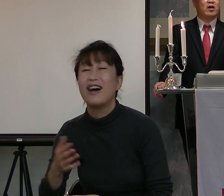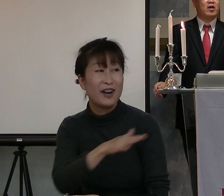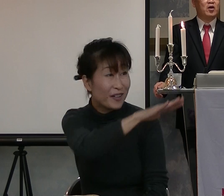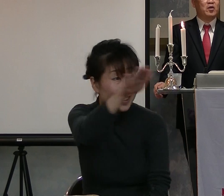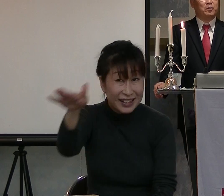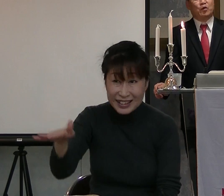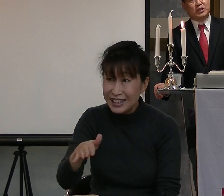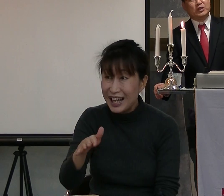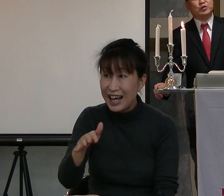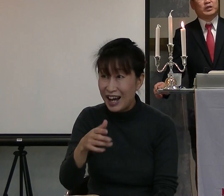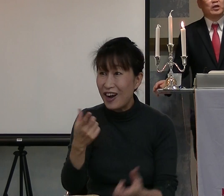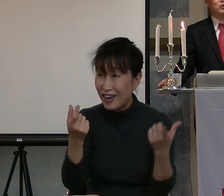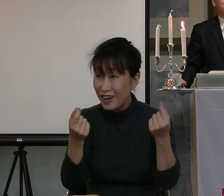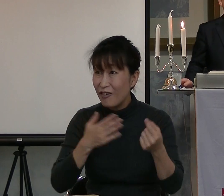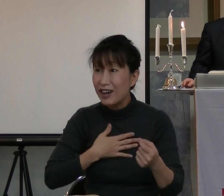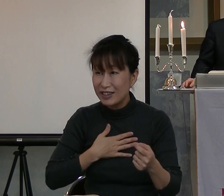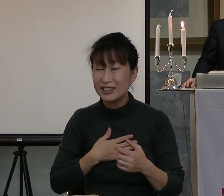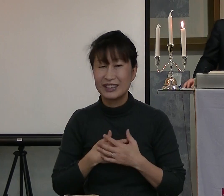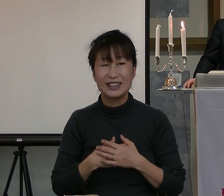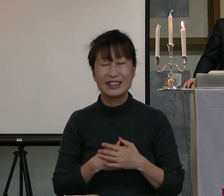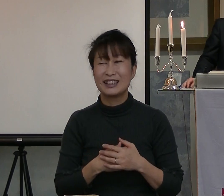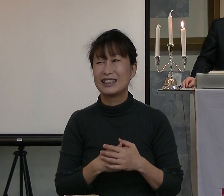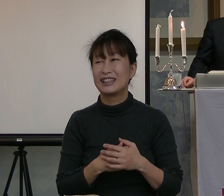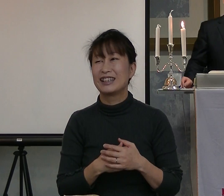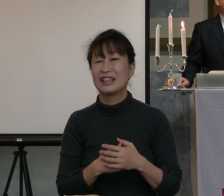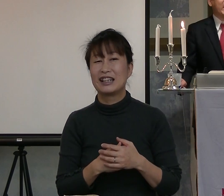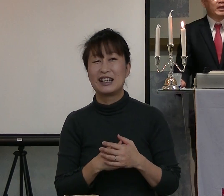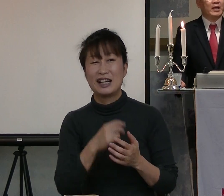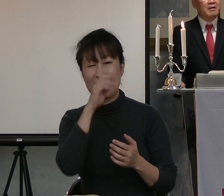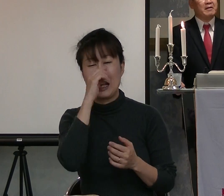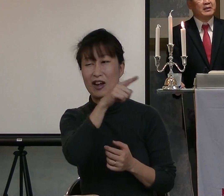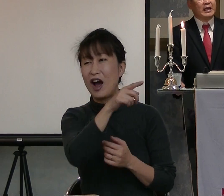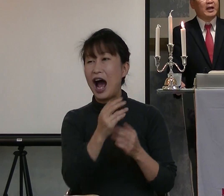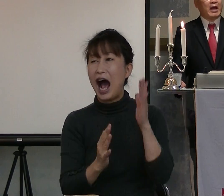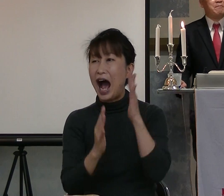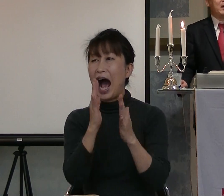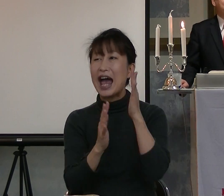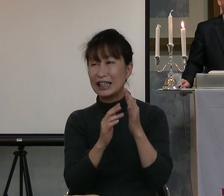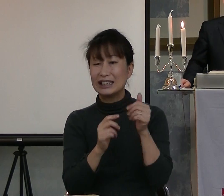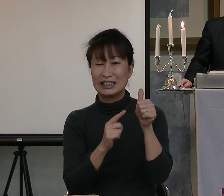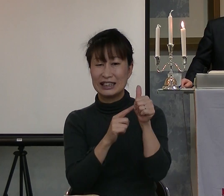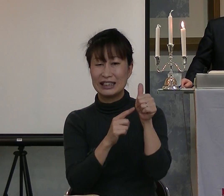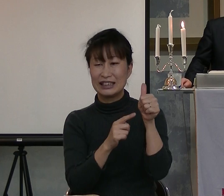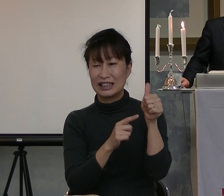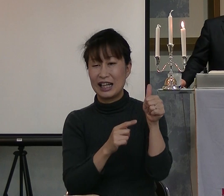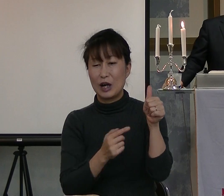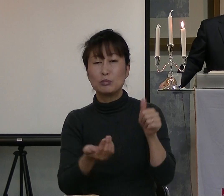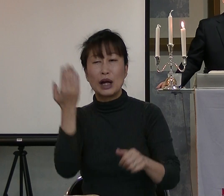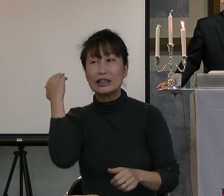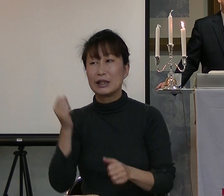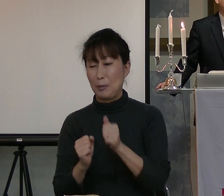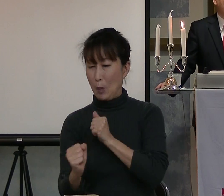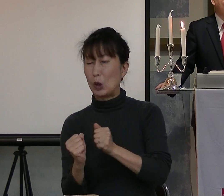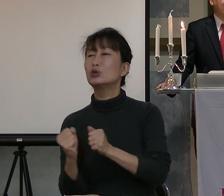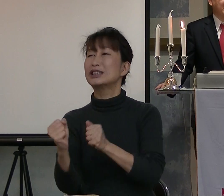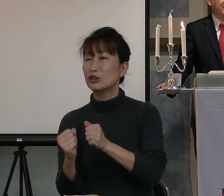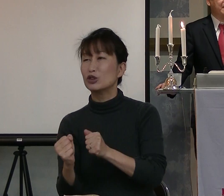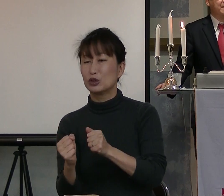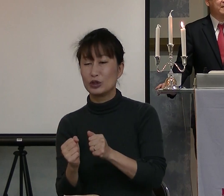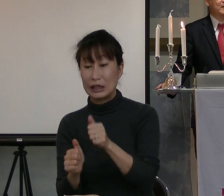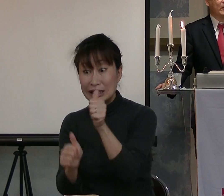よ。ボクシングに出る選手が試合前にだけ頑張れば勝つはずがないです